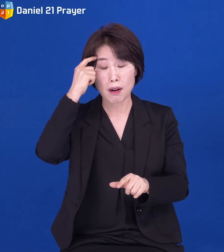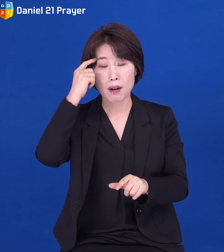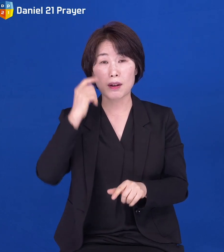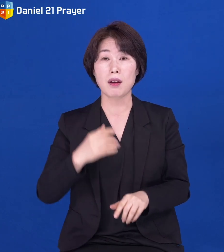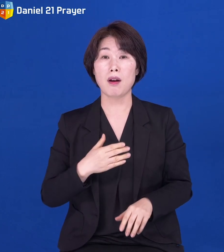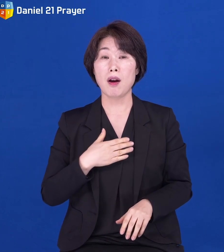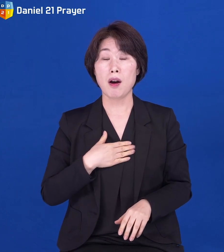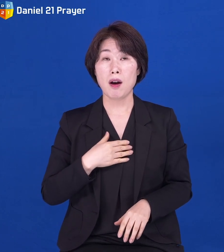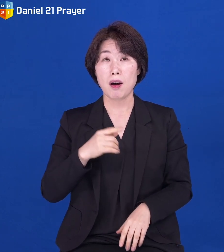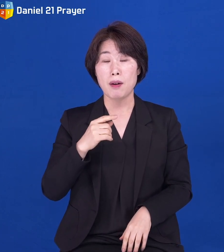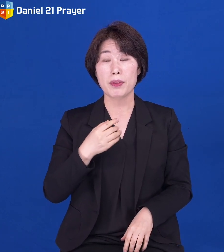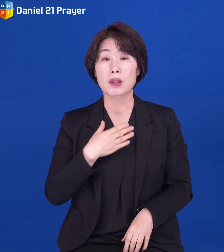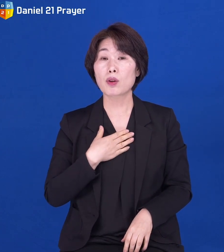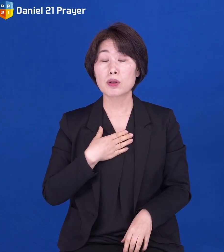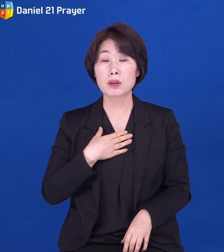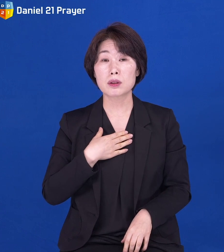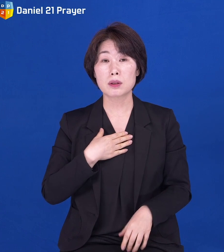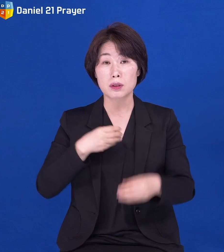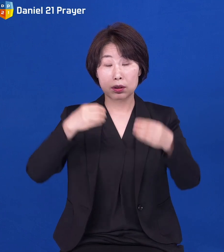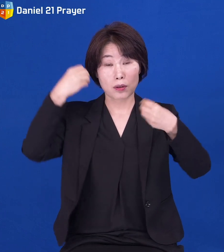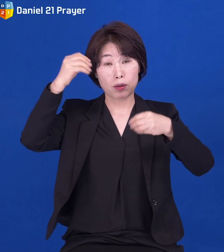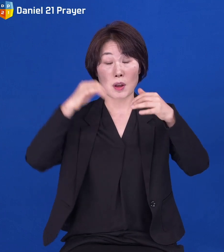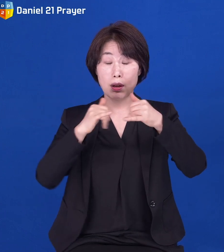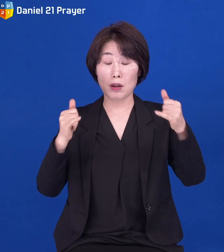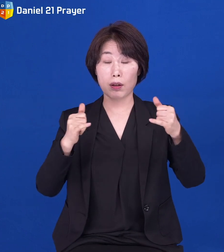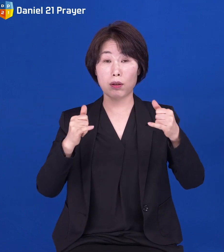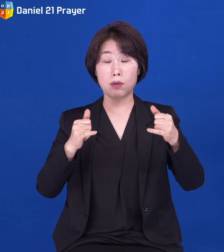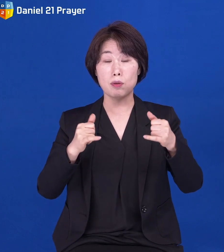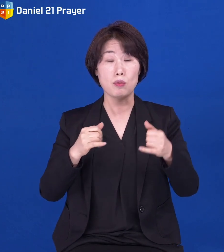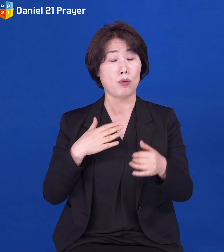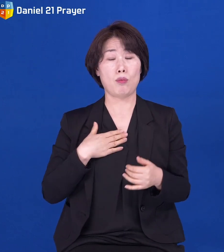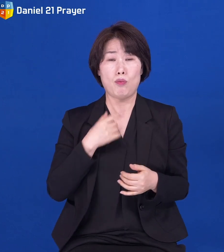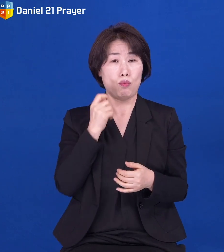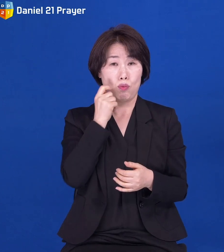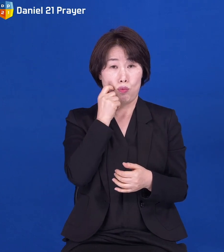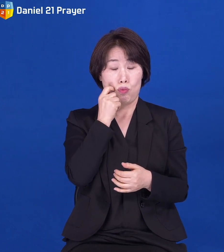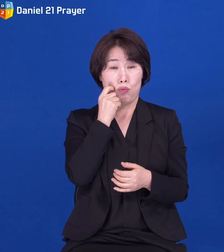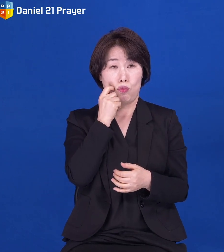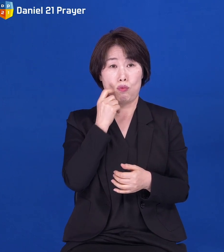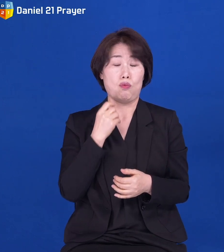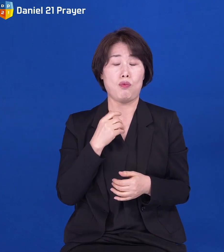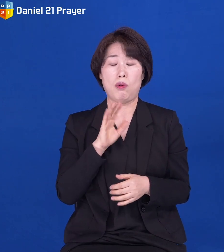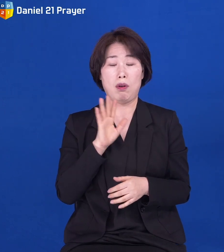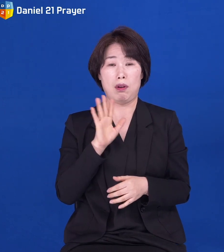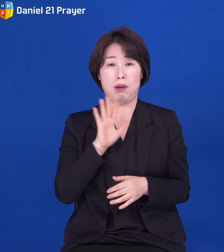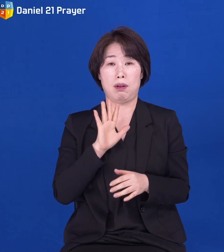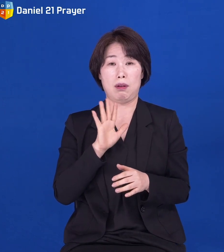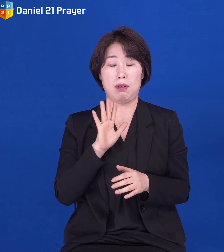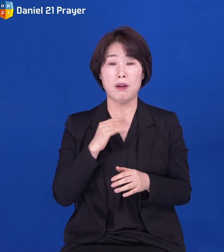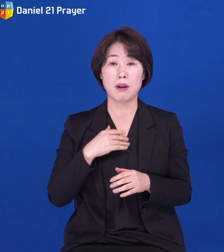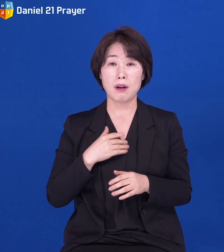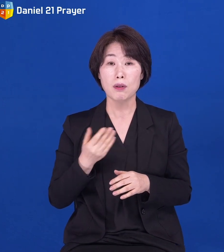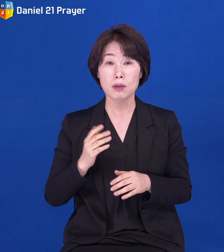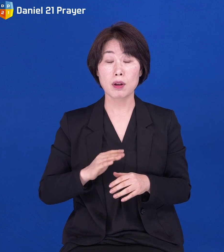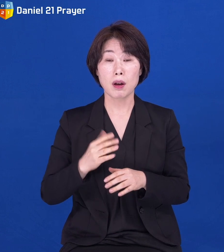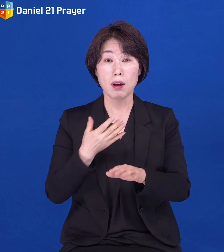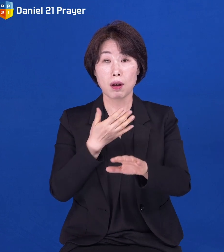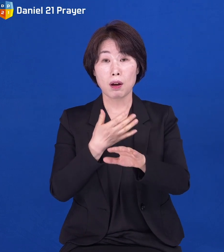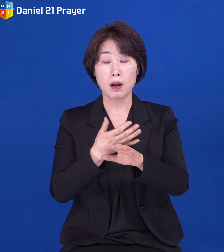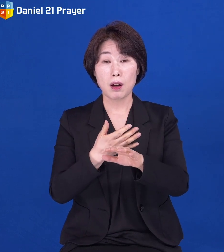저 배운 것도 없고요, 저 아무것도 없어요, 저 진짜 아무것도 못해요. 그랬는데도 계속 저한테 달려드시는 거예요. 계속